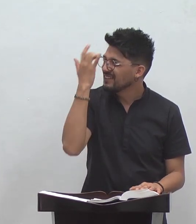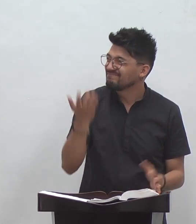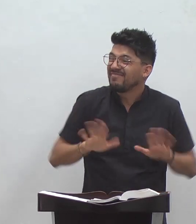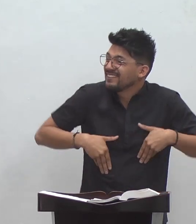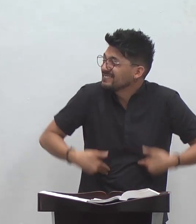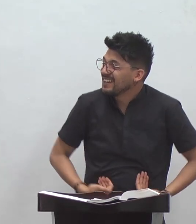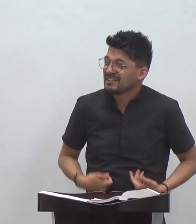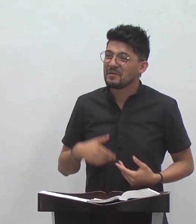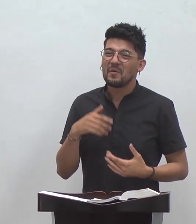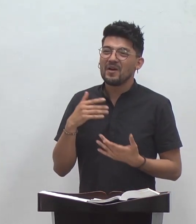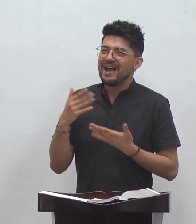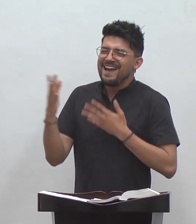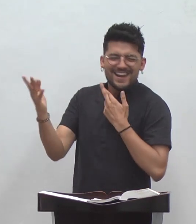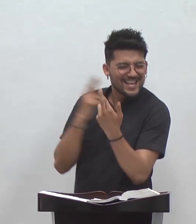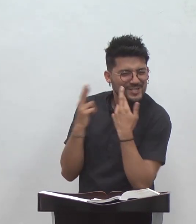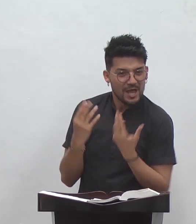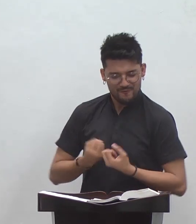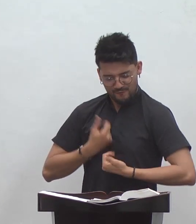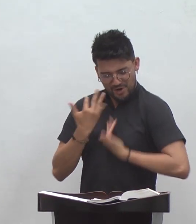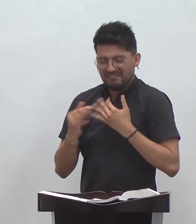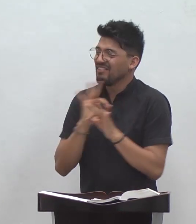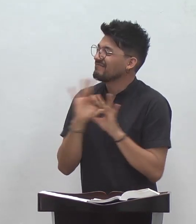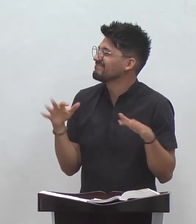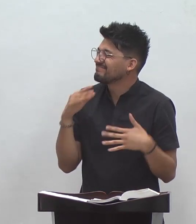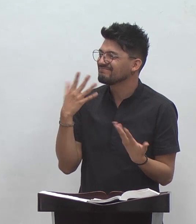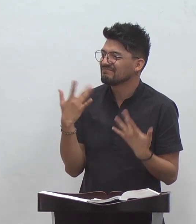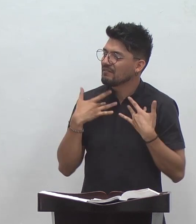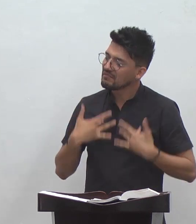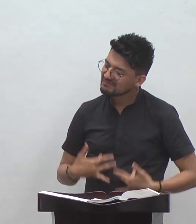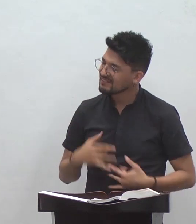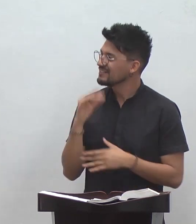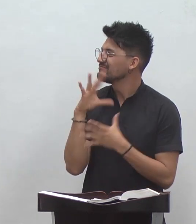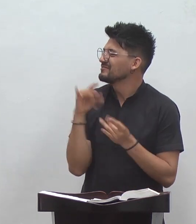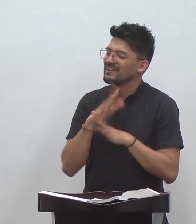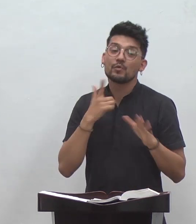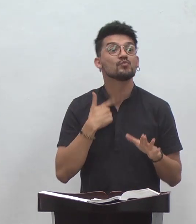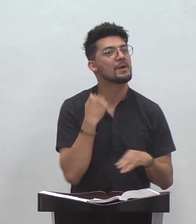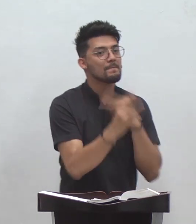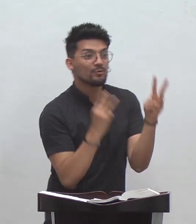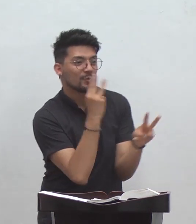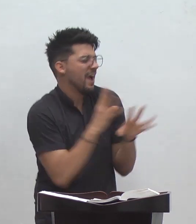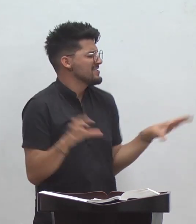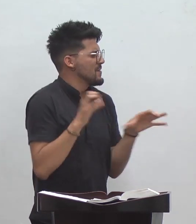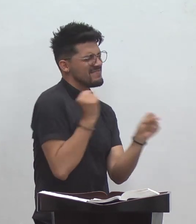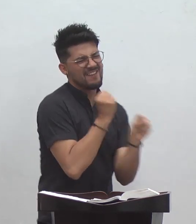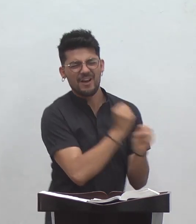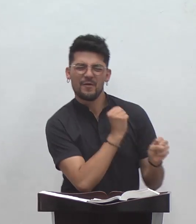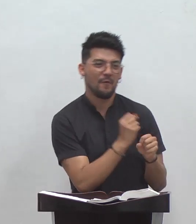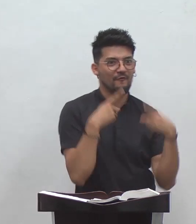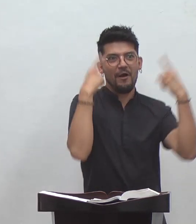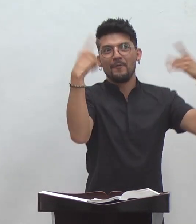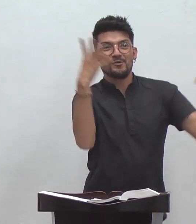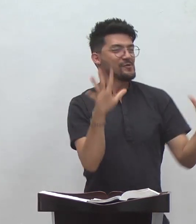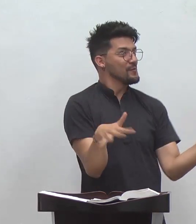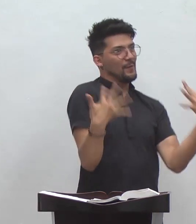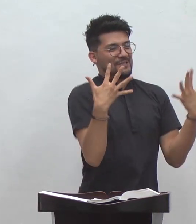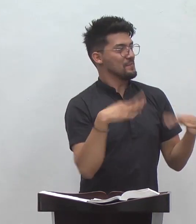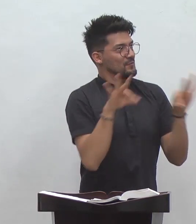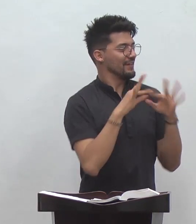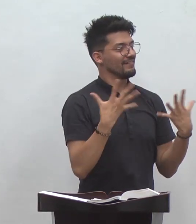No, estoy cansado. No siento fuego en mi relación con Dios. Me gusta el mundo, me gusta trabajar, me gusta la